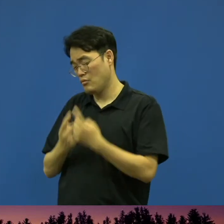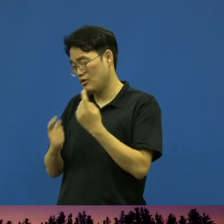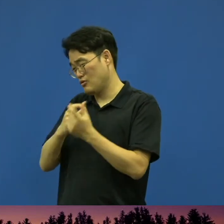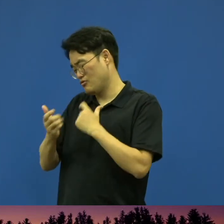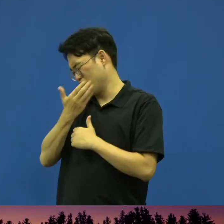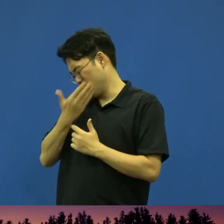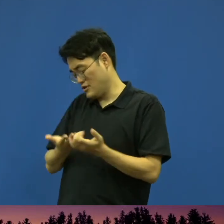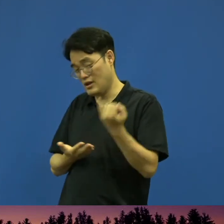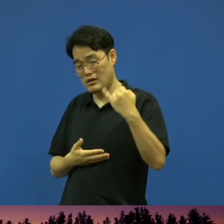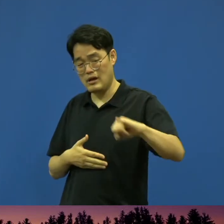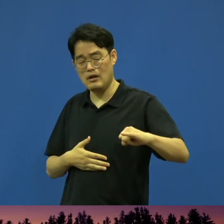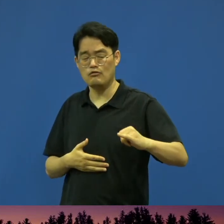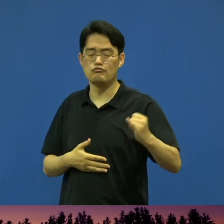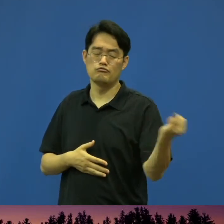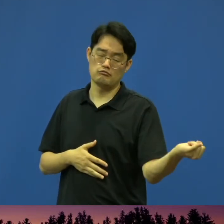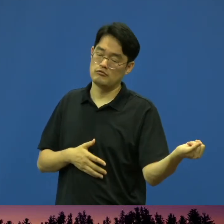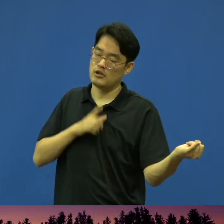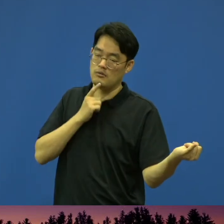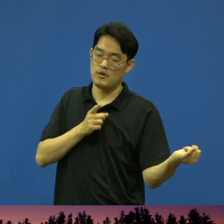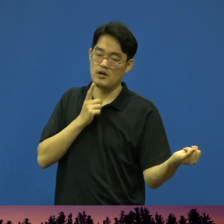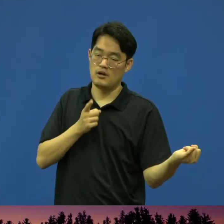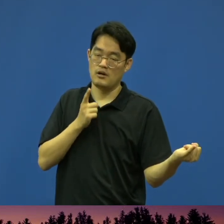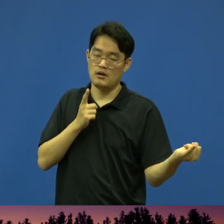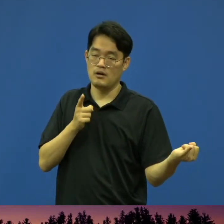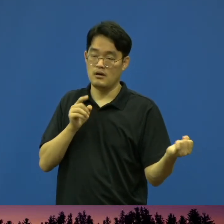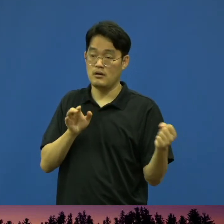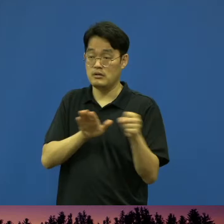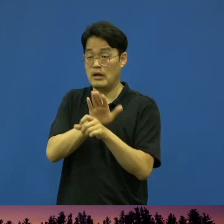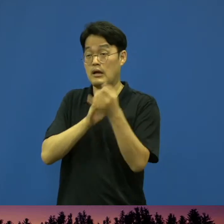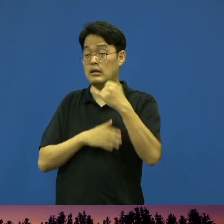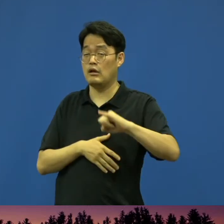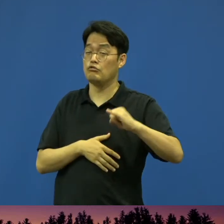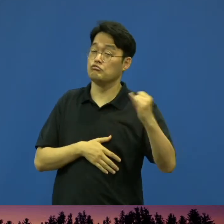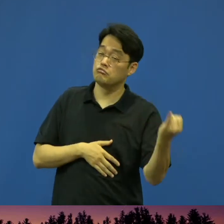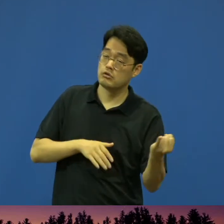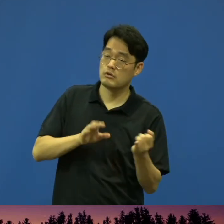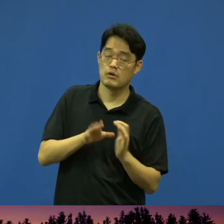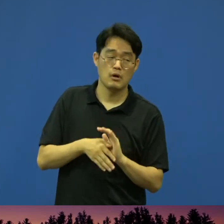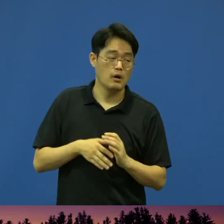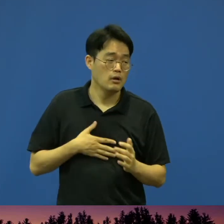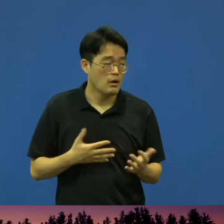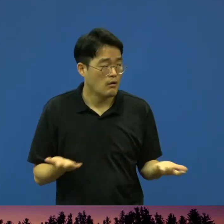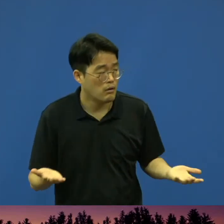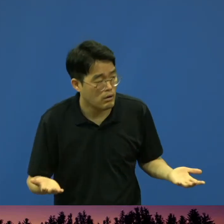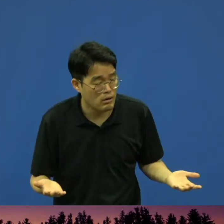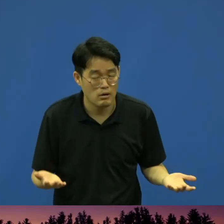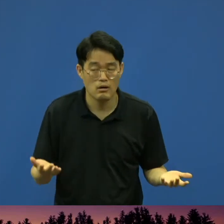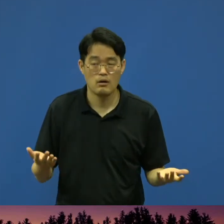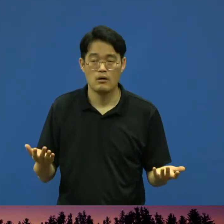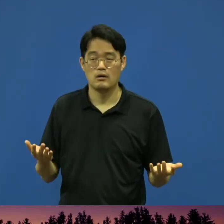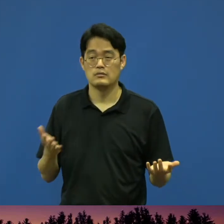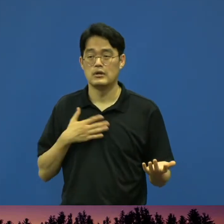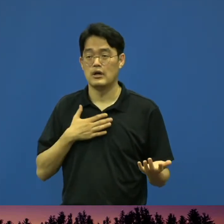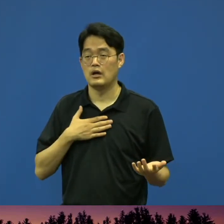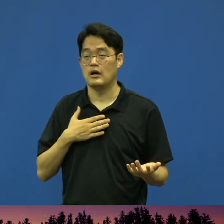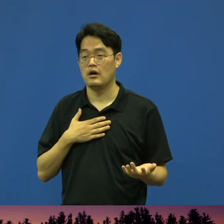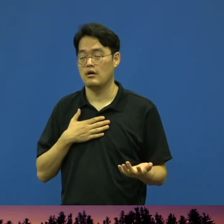거예요. 사랑하는 딸의 죽음 앞에서 아무것도 할 수 없는 처지가 되었습니다. 자신의 지위도